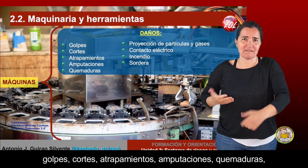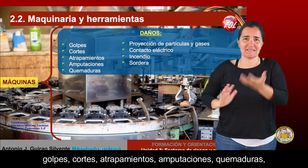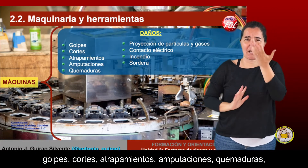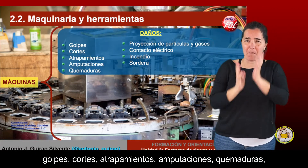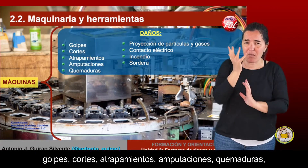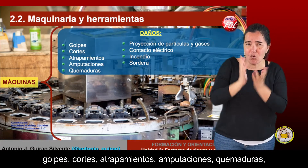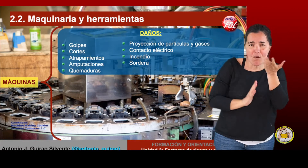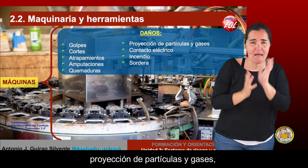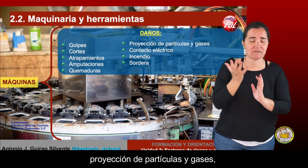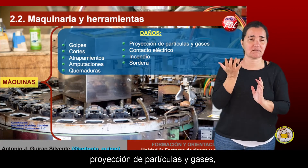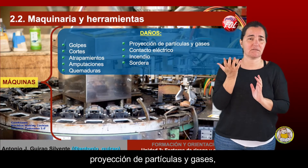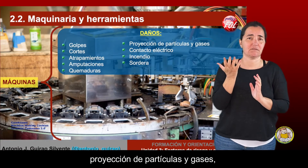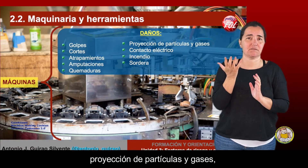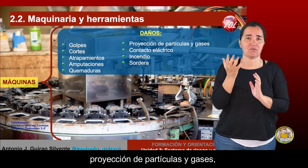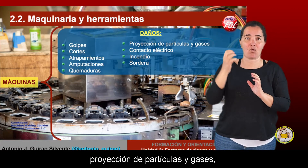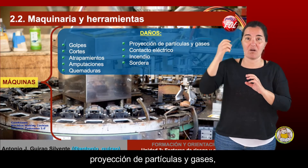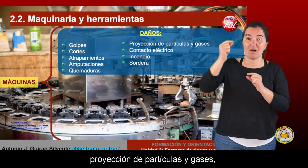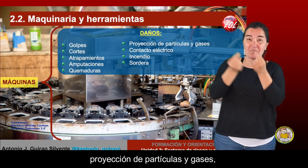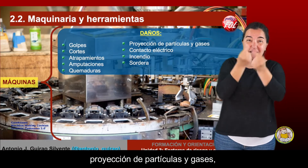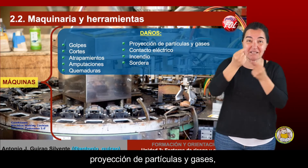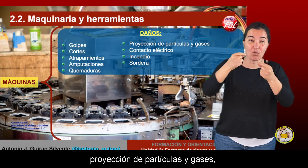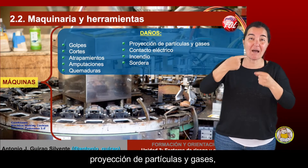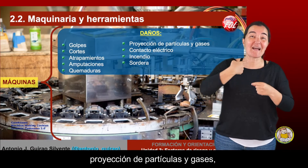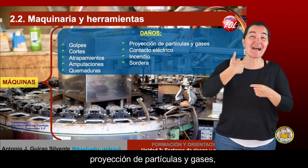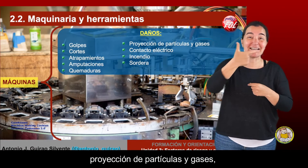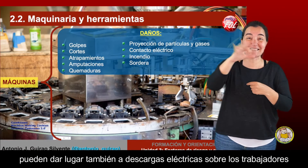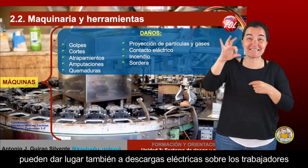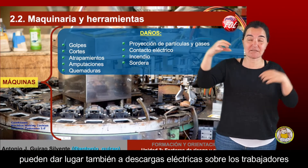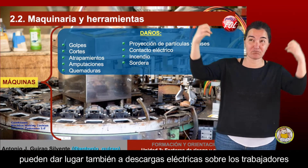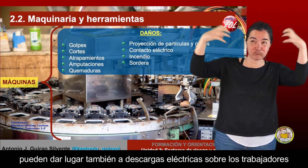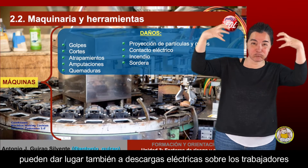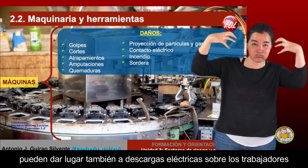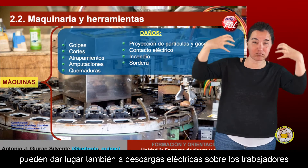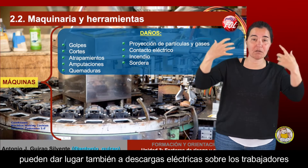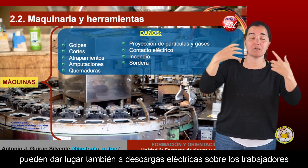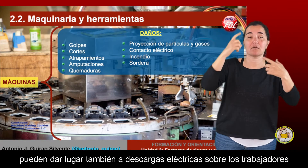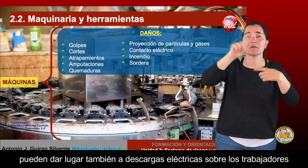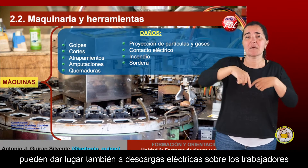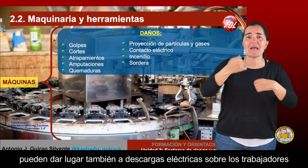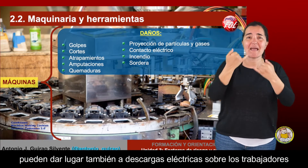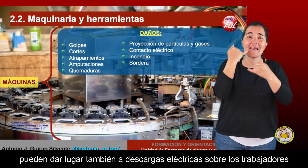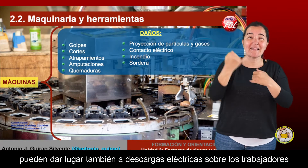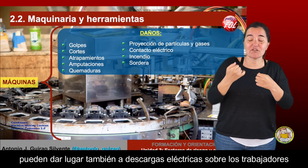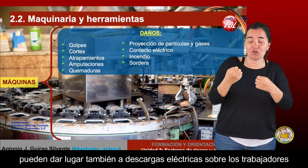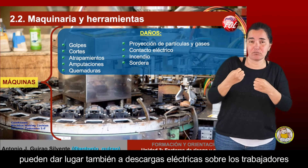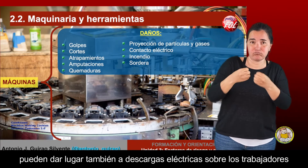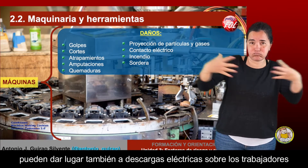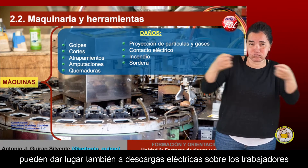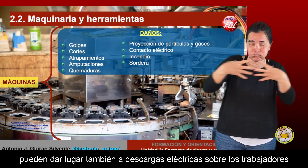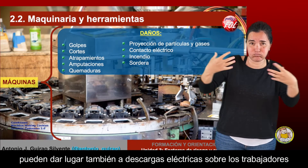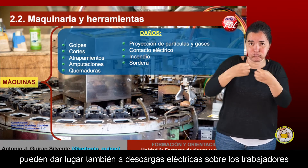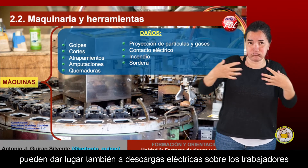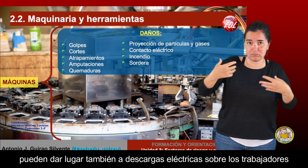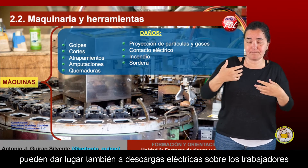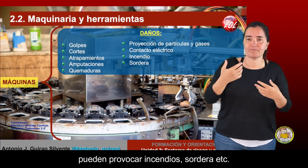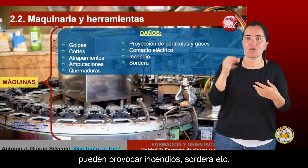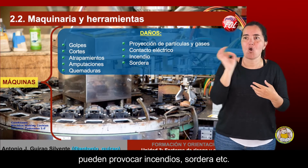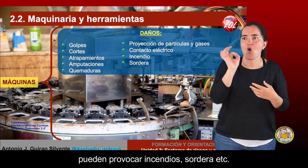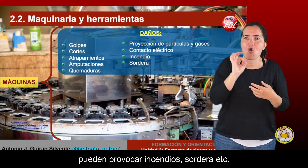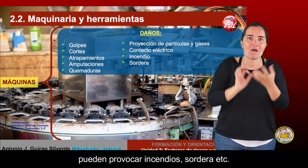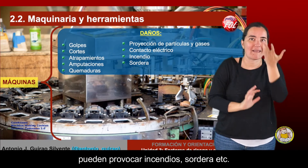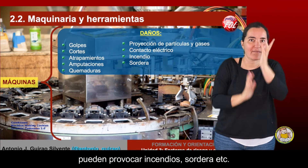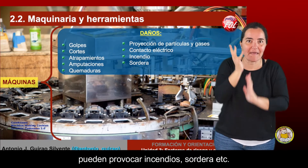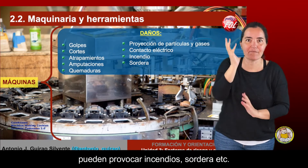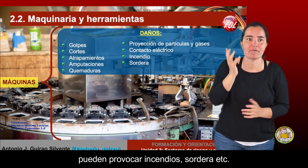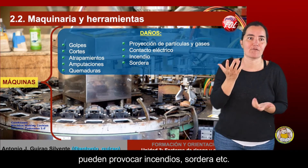amputaciones, quemaduras, proyección de partículas y gases. Pueden dar lugar también a descargas eléctricas sobre los trabajadores,